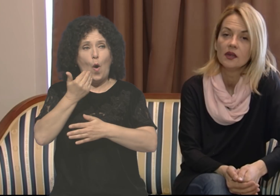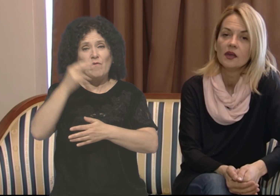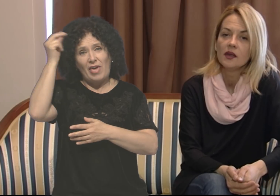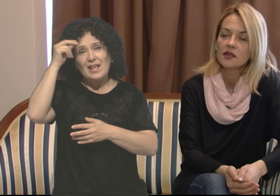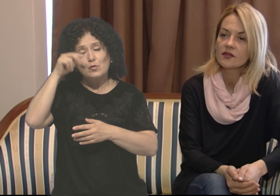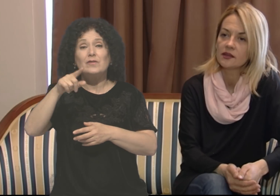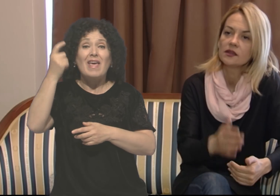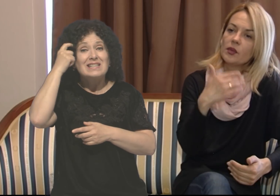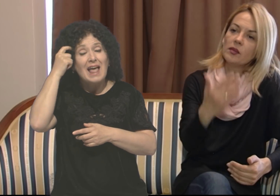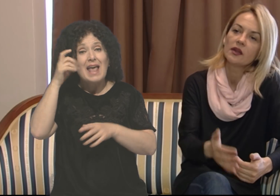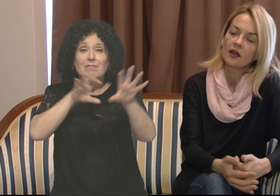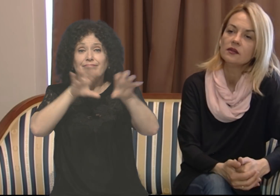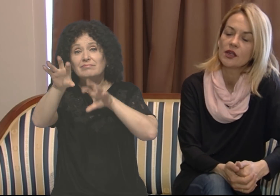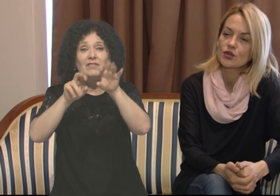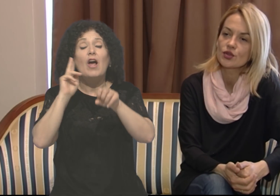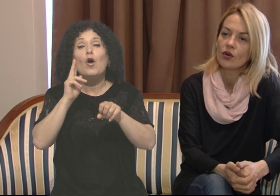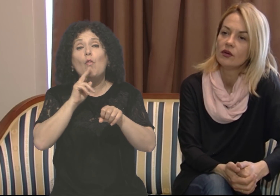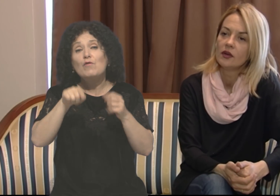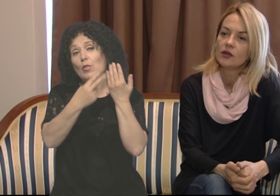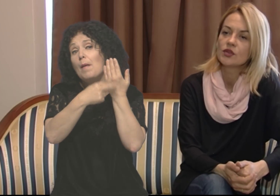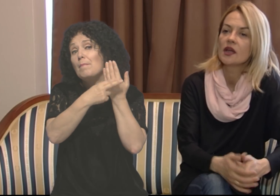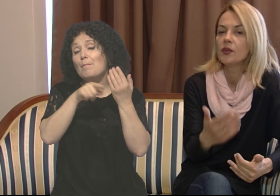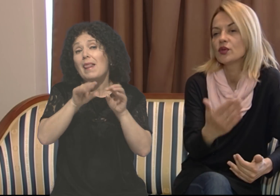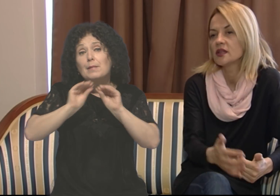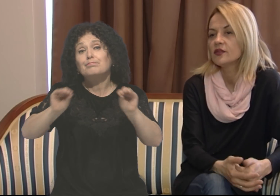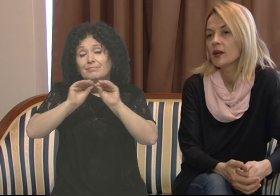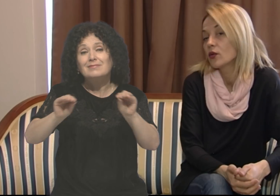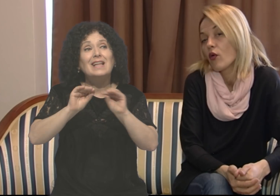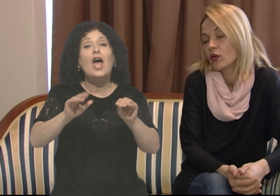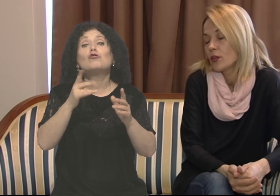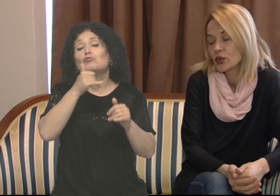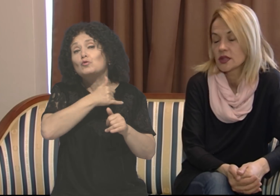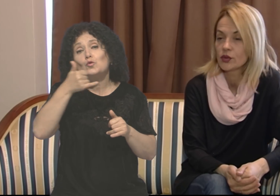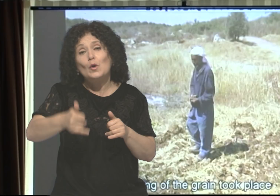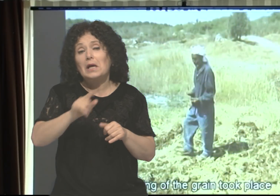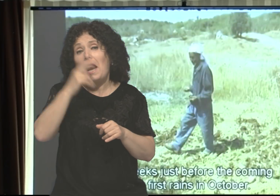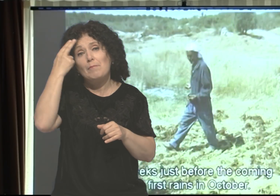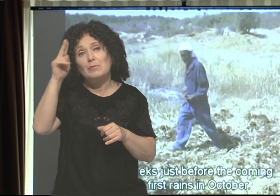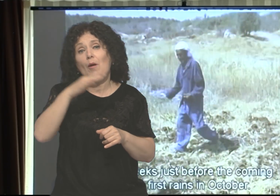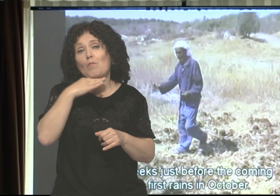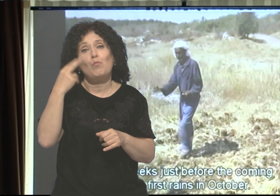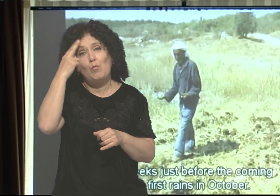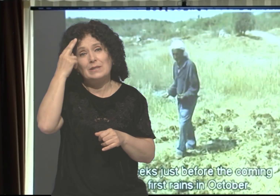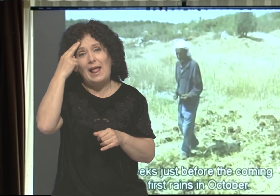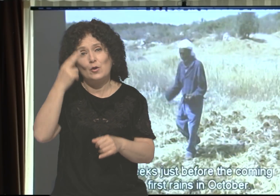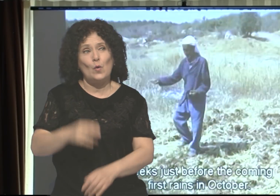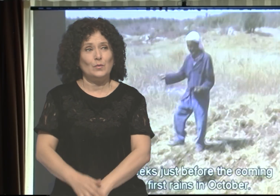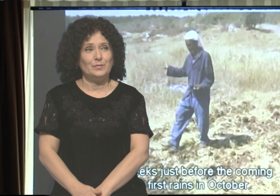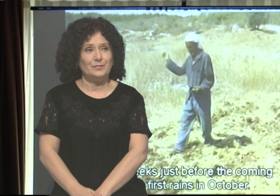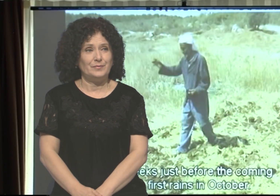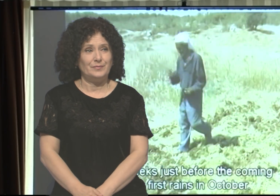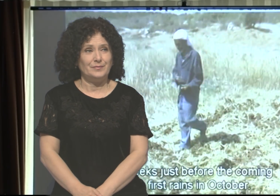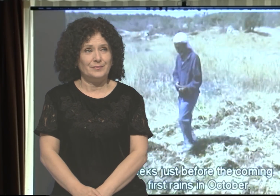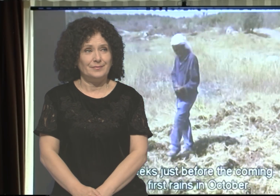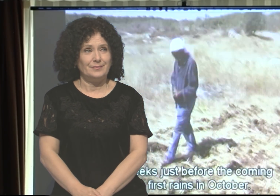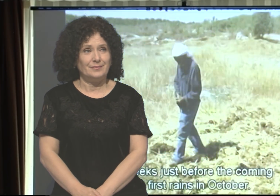и ќе сватат, например, дел нешто што до сега било за нив не ново, непознато. In the weeks just before the